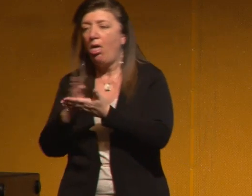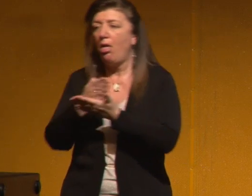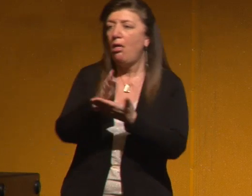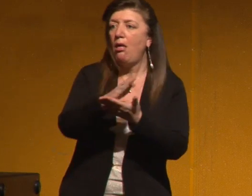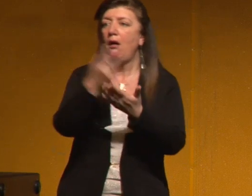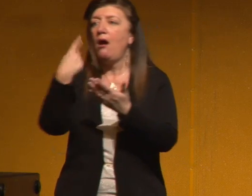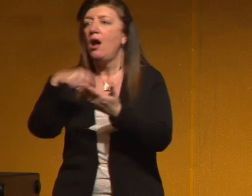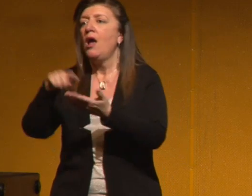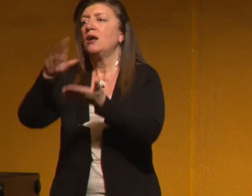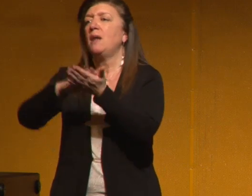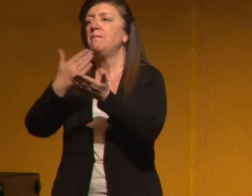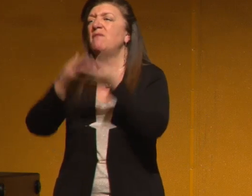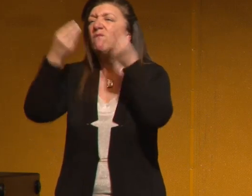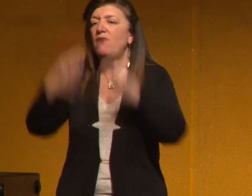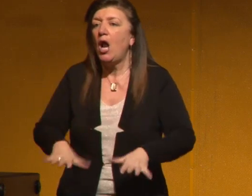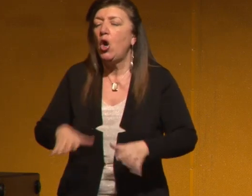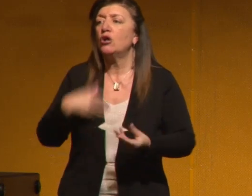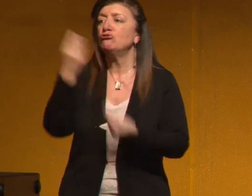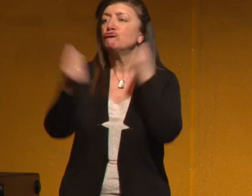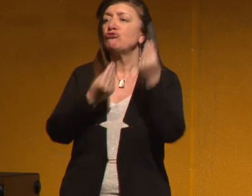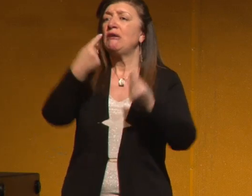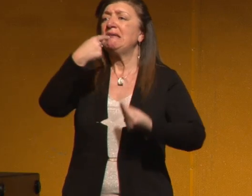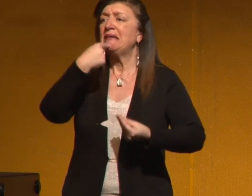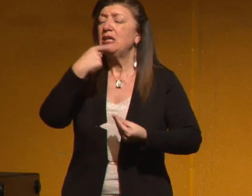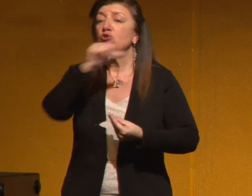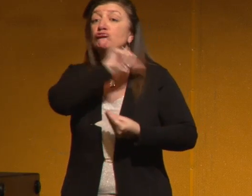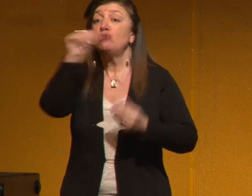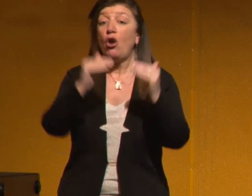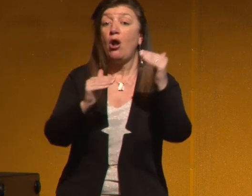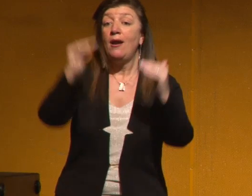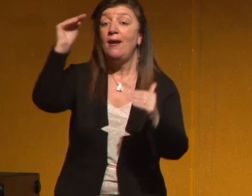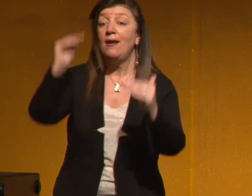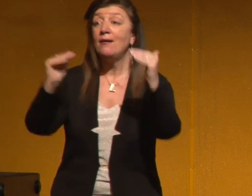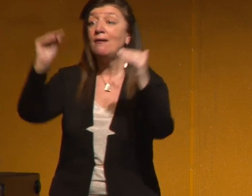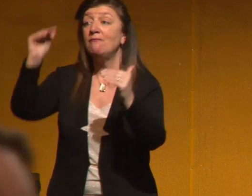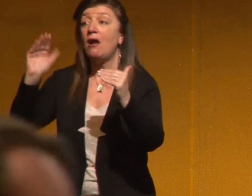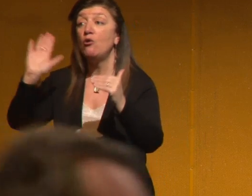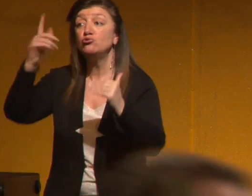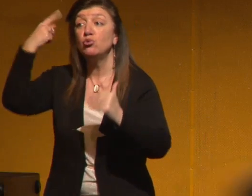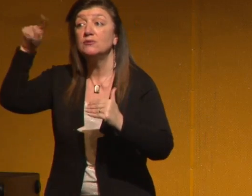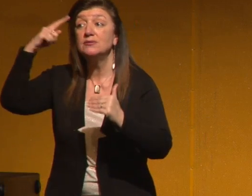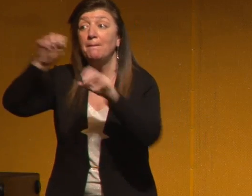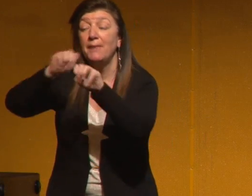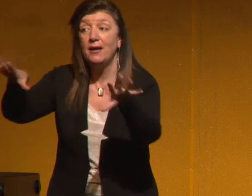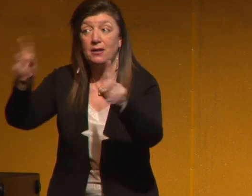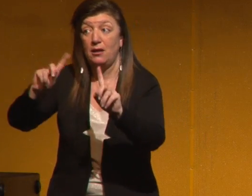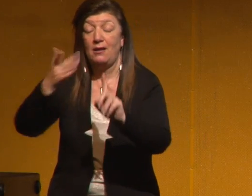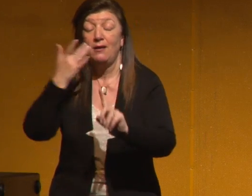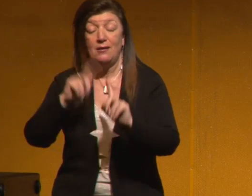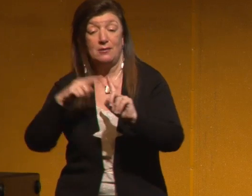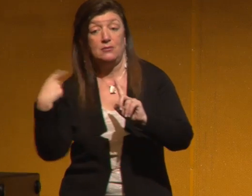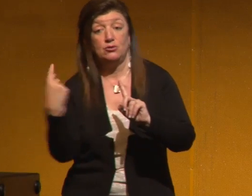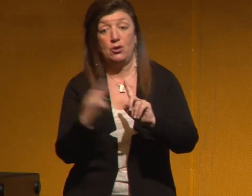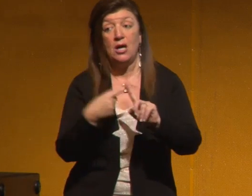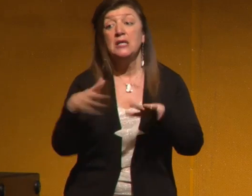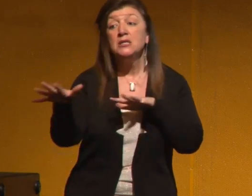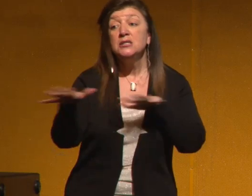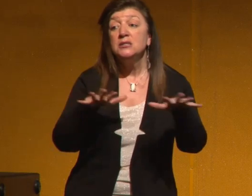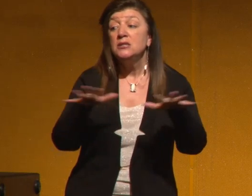discredito ad essere in gioco non è soltanto il livello e la qualità del sapere diffuso e lo stesso sistema